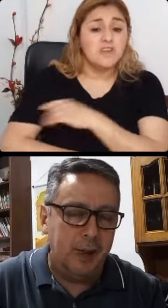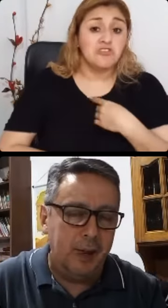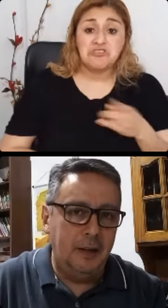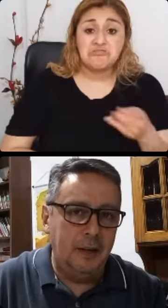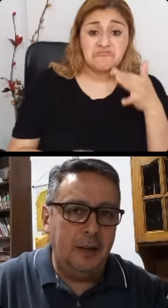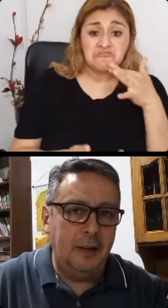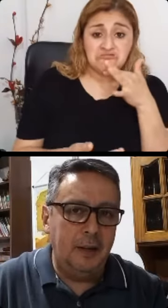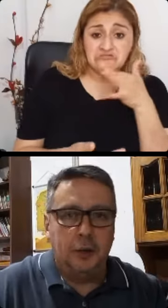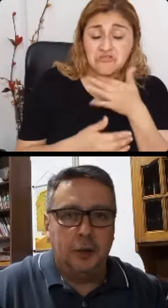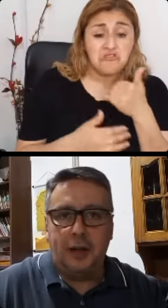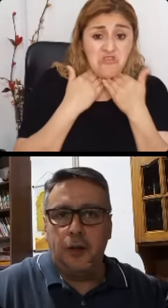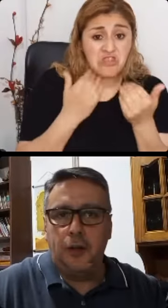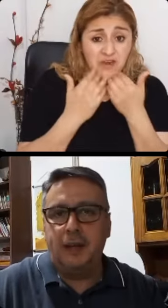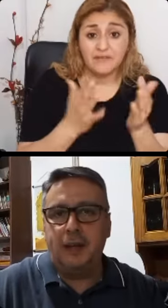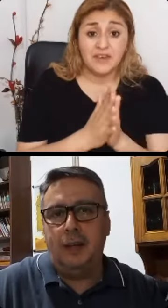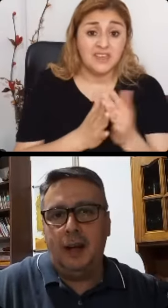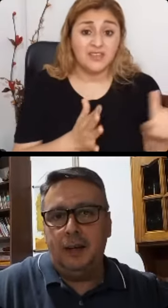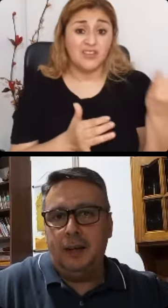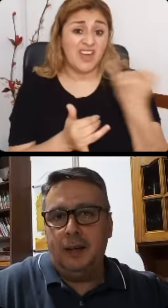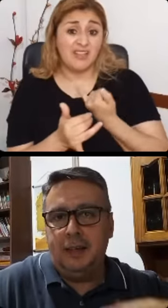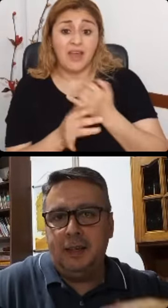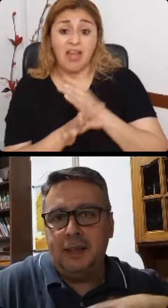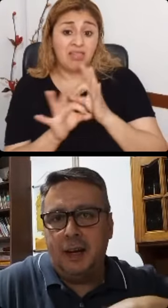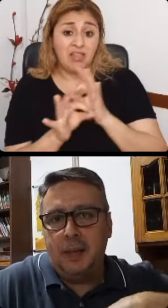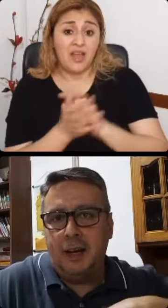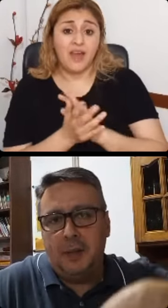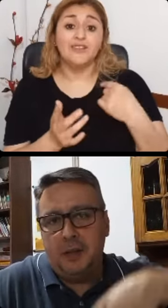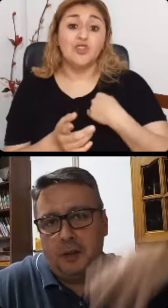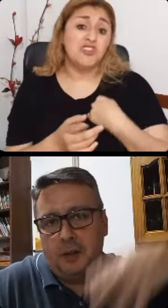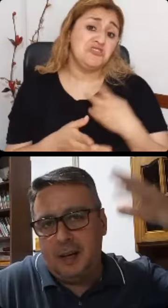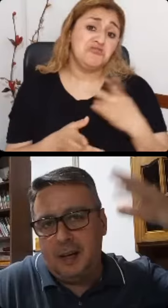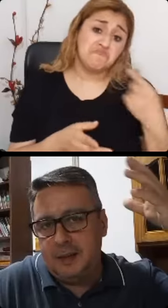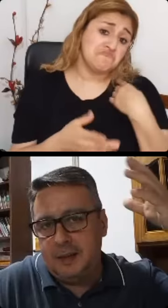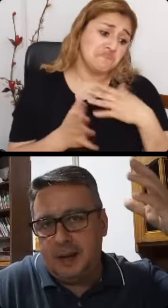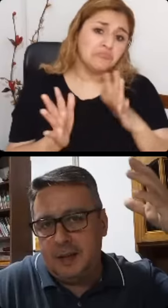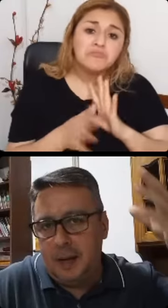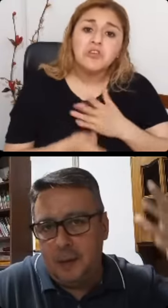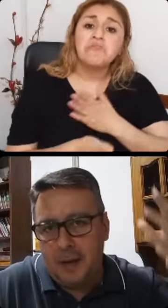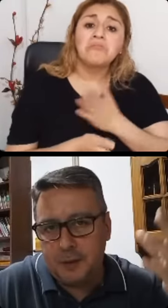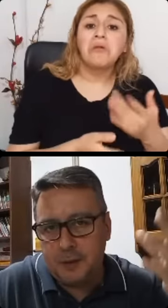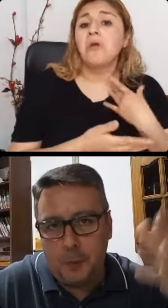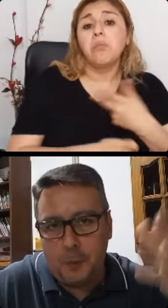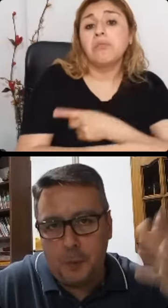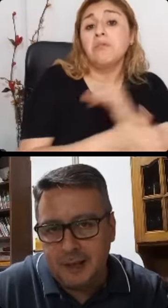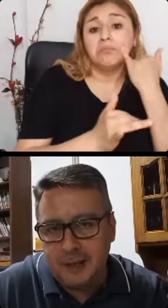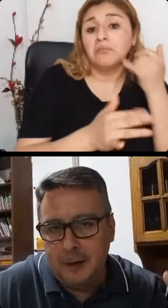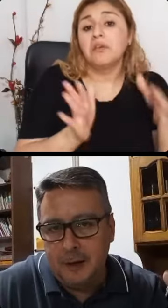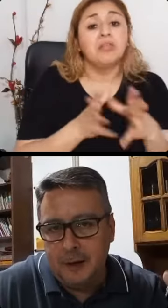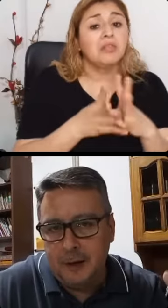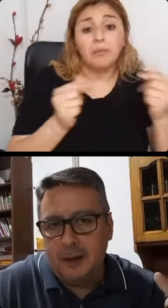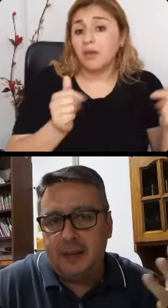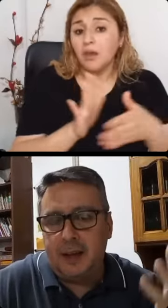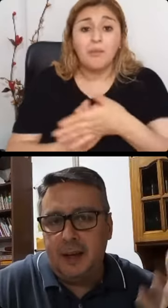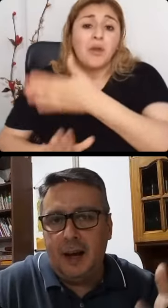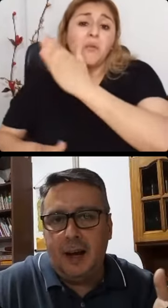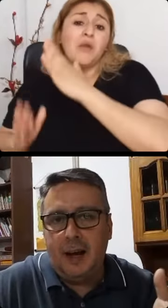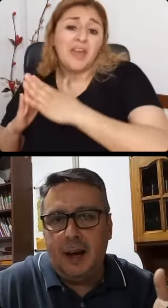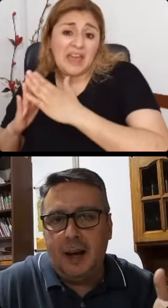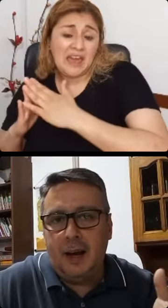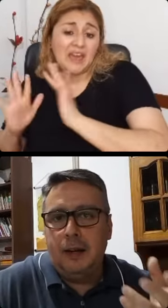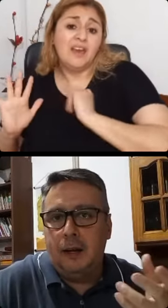sal y con otras cosas que hicieran que mi presión se eleve más suba más y